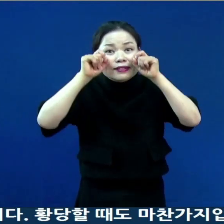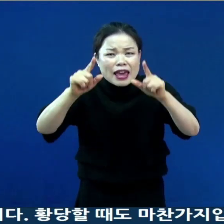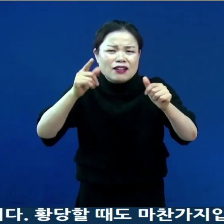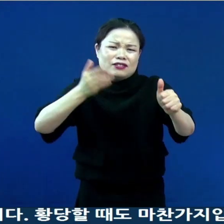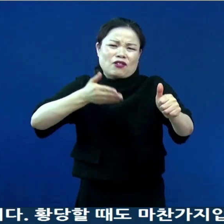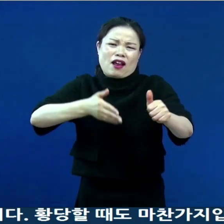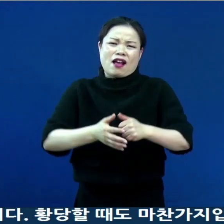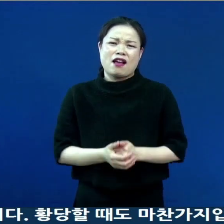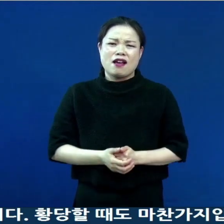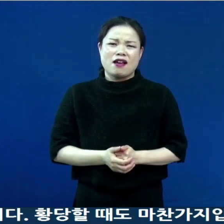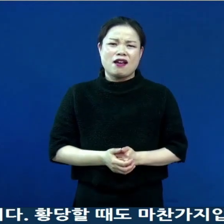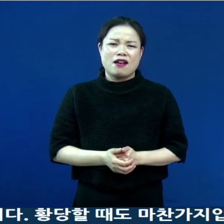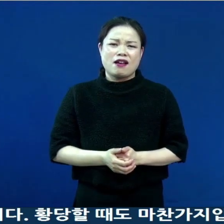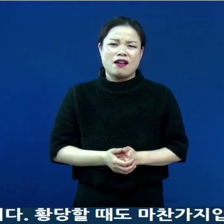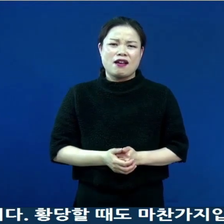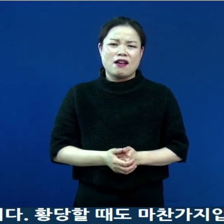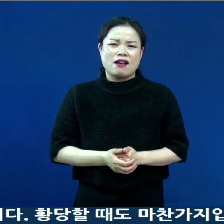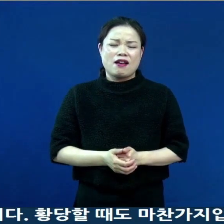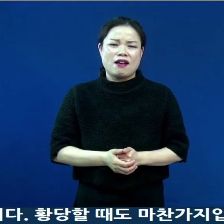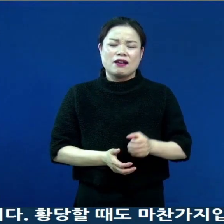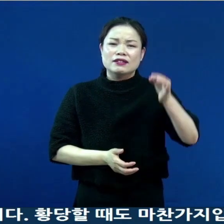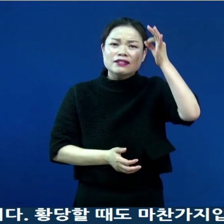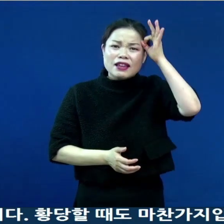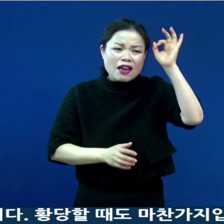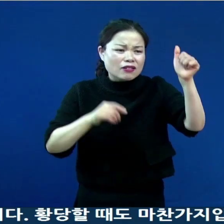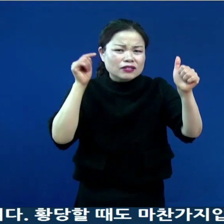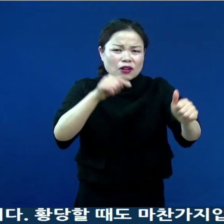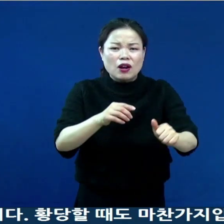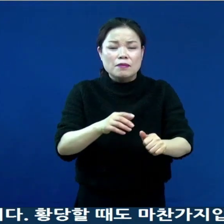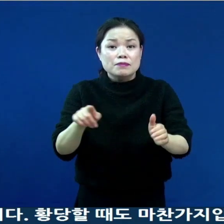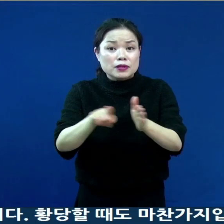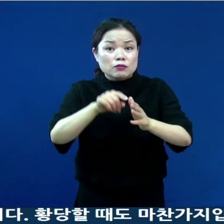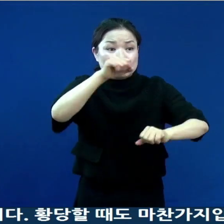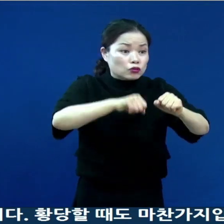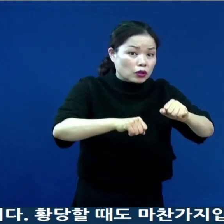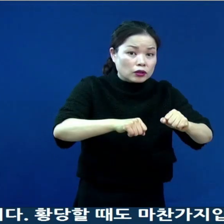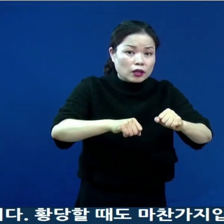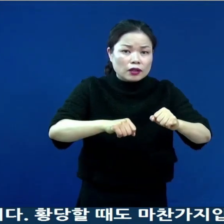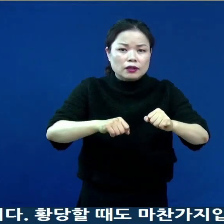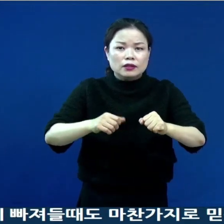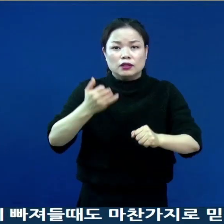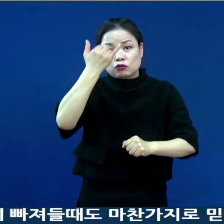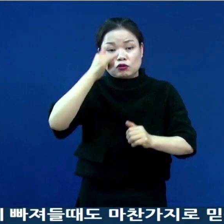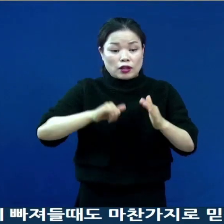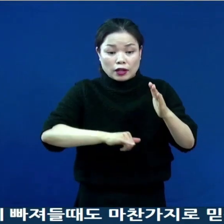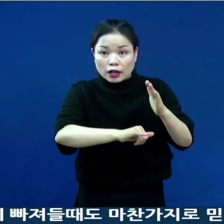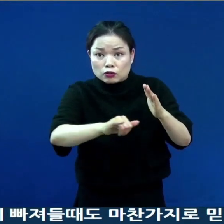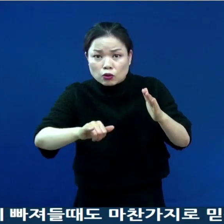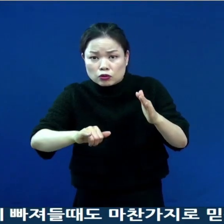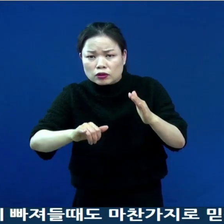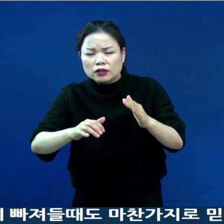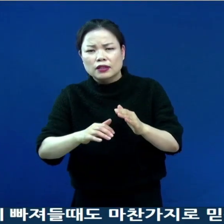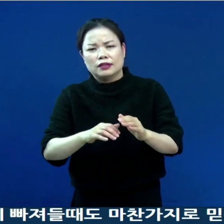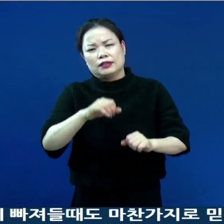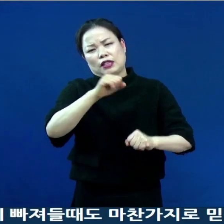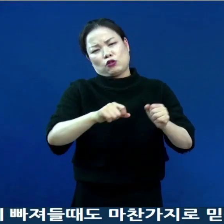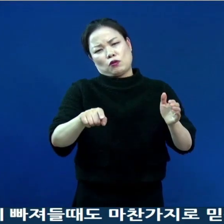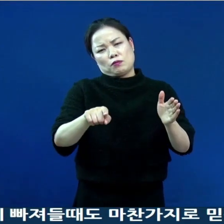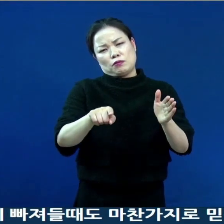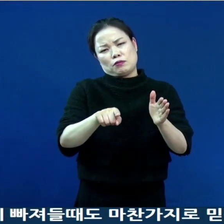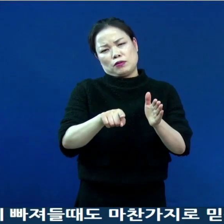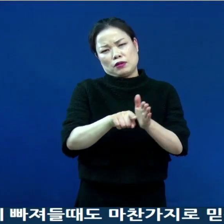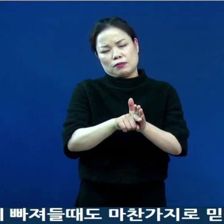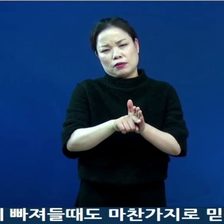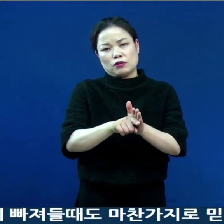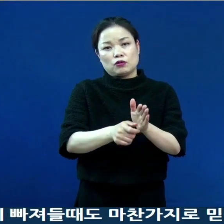있어라. 믿음이 작동해야 됩니다. 사랑하는 중년의 가족들이요, 작동하는 믿음 가지시기를 주의